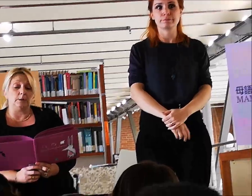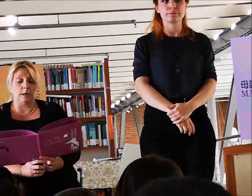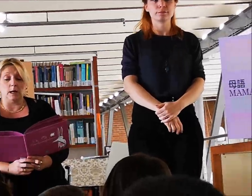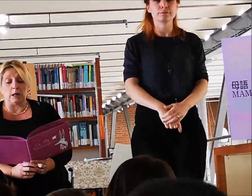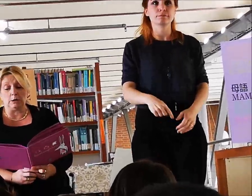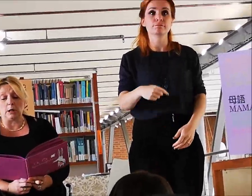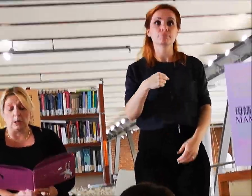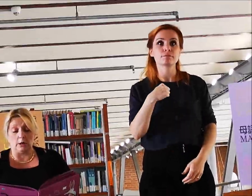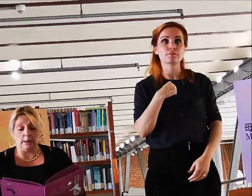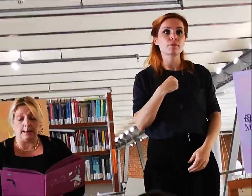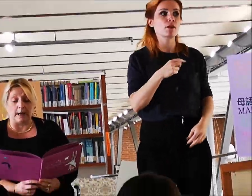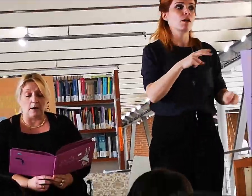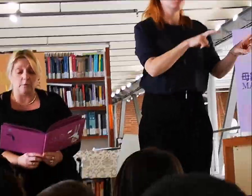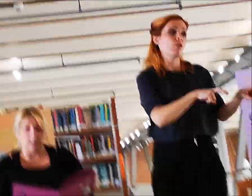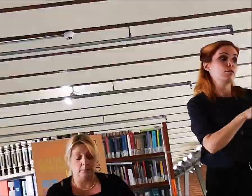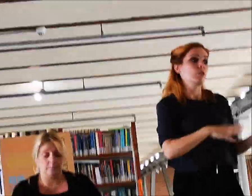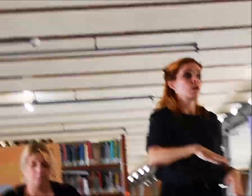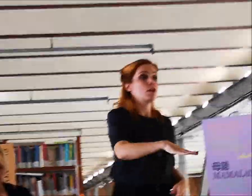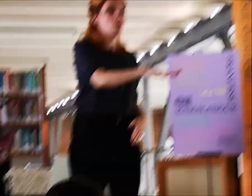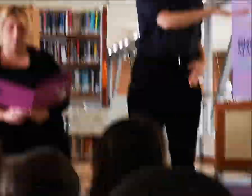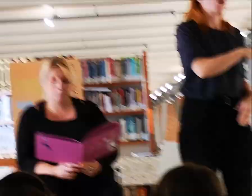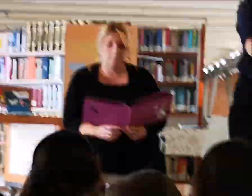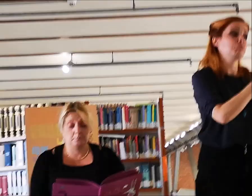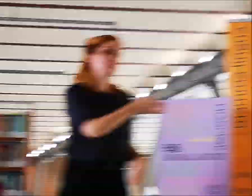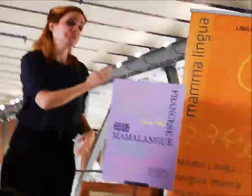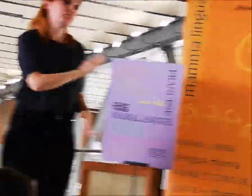Sono andato nell'orto a raccogliere i cavoli.